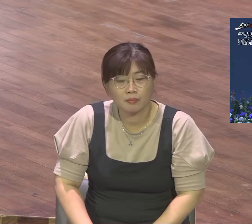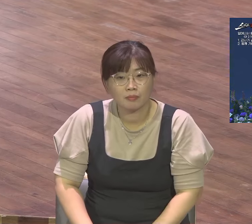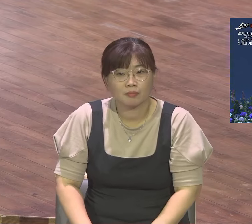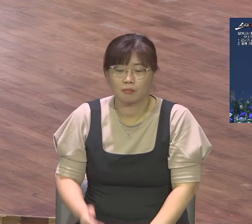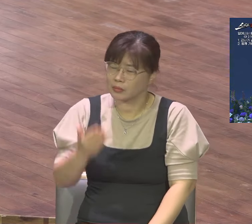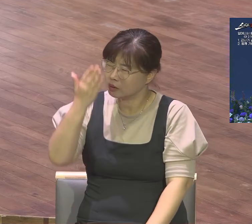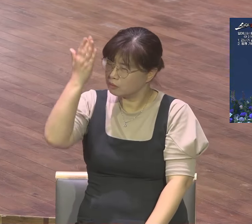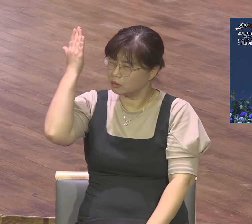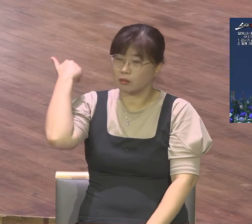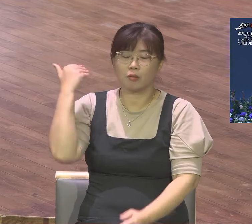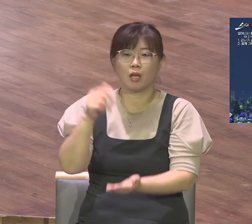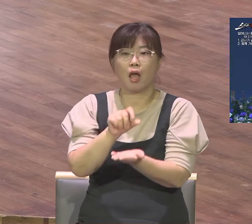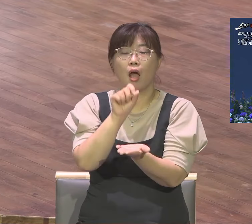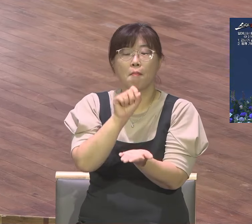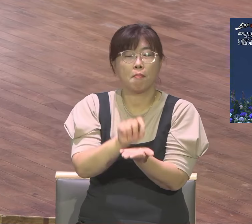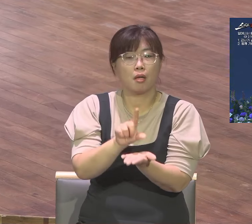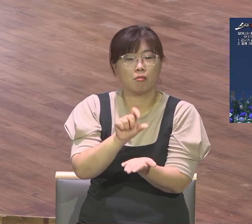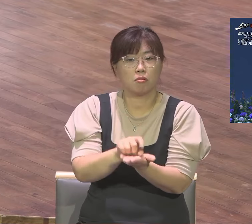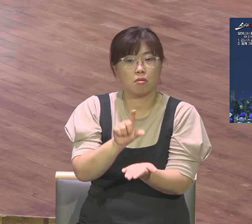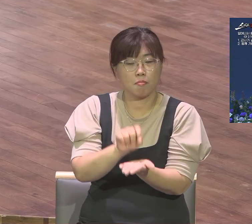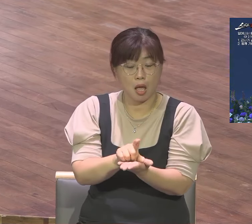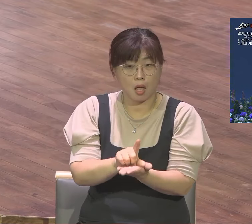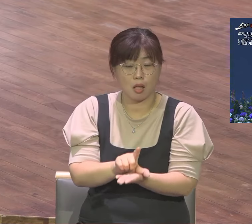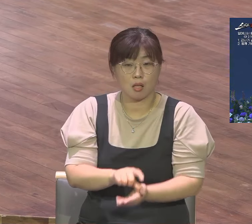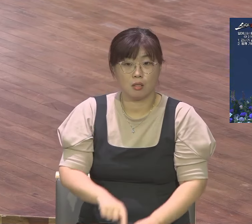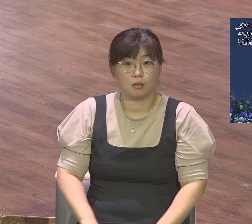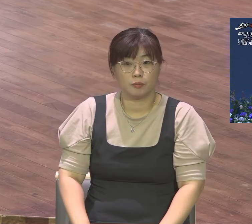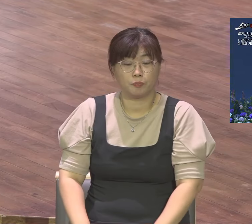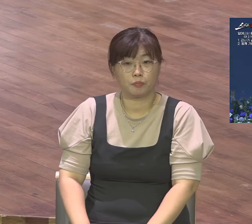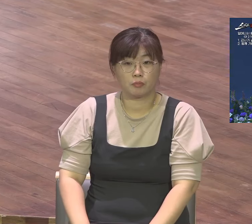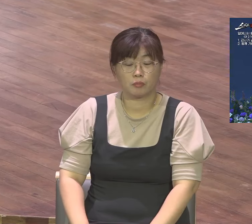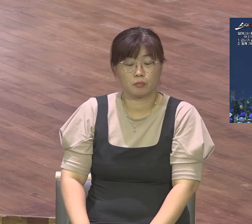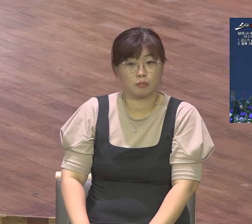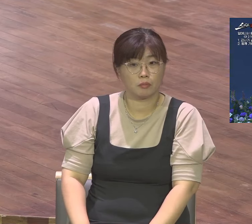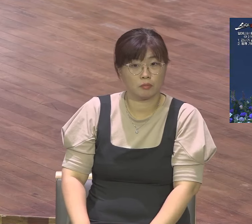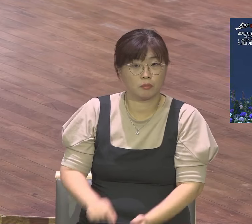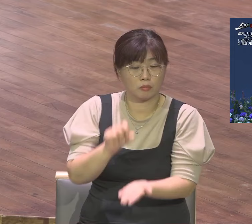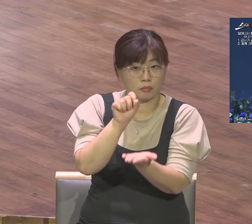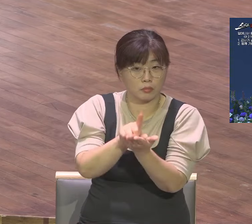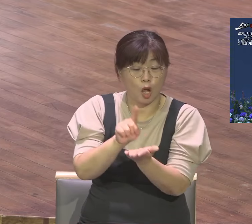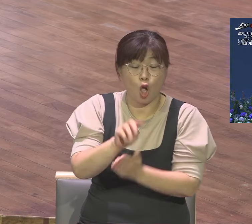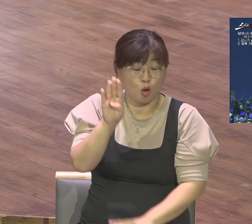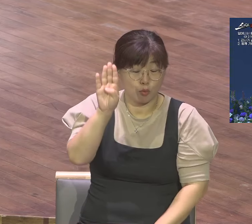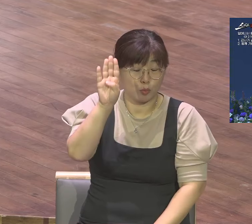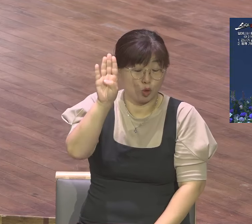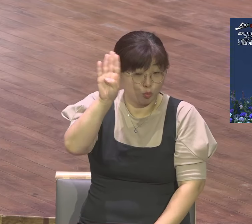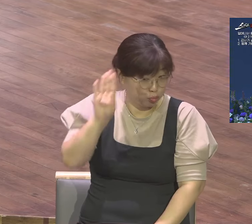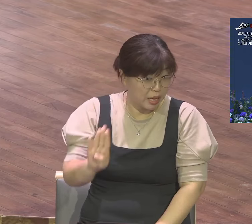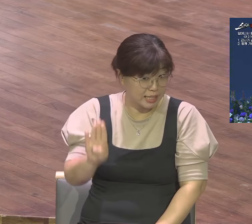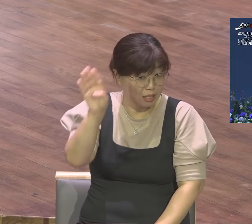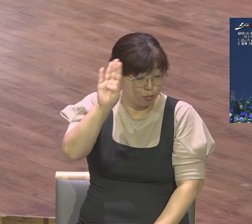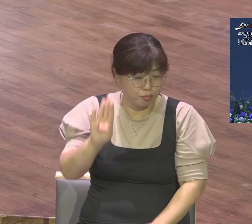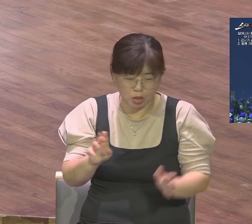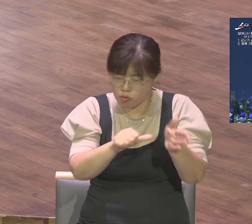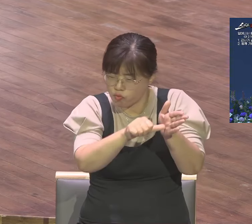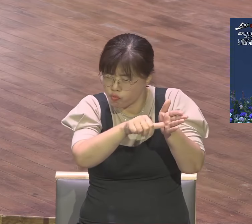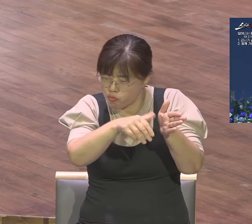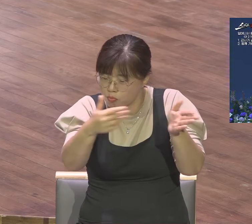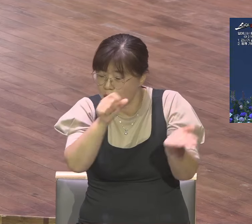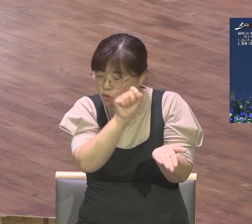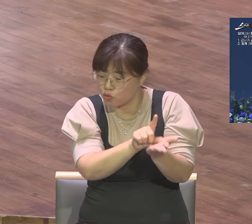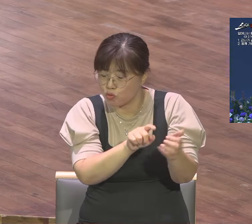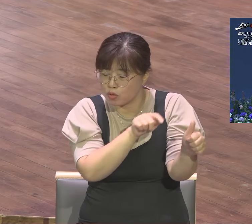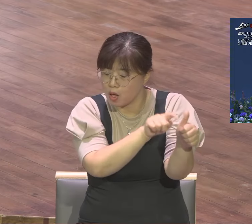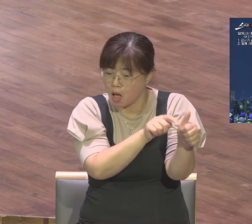1위잖아요. 지금도 마찬가지지만 왔는데요. 브라질 왔 우리한테 졌어요. 우리 팀인데 져줬는지 잤어요.